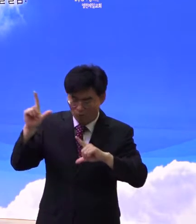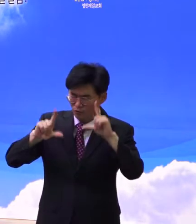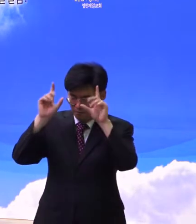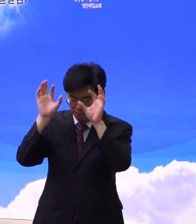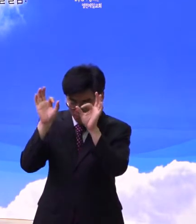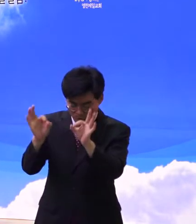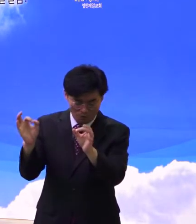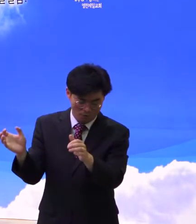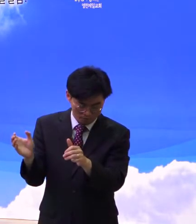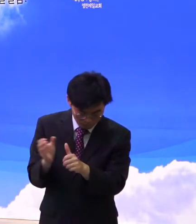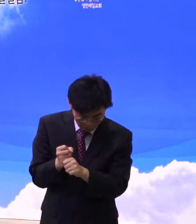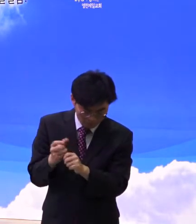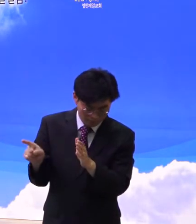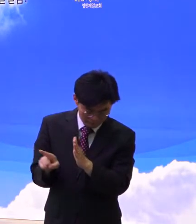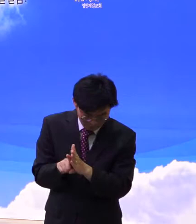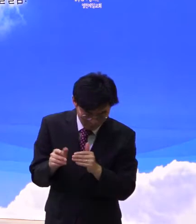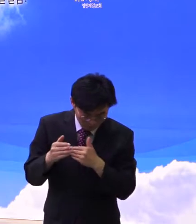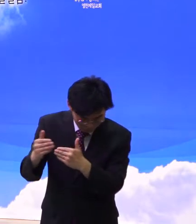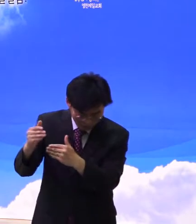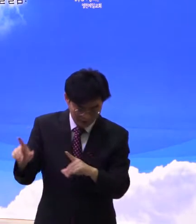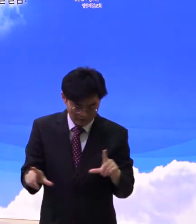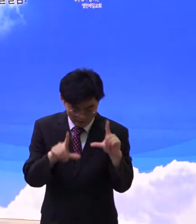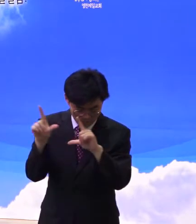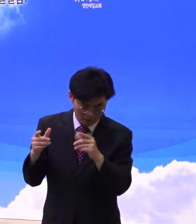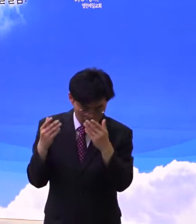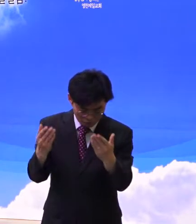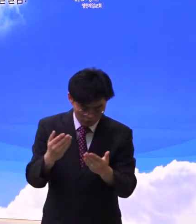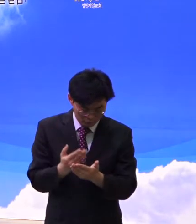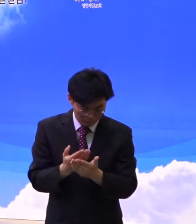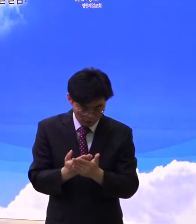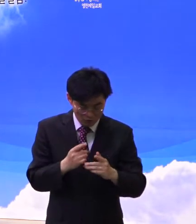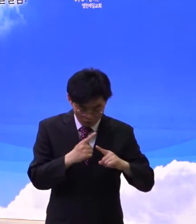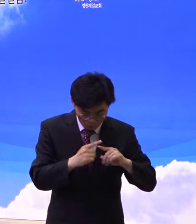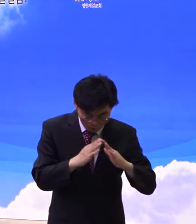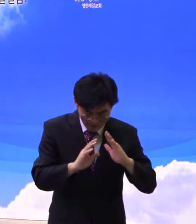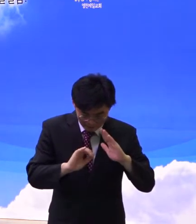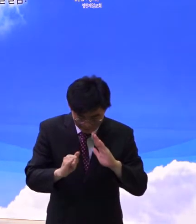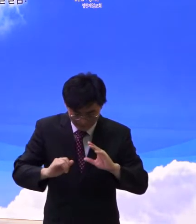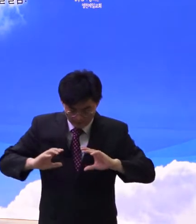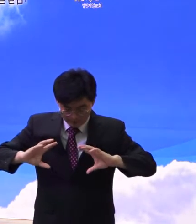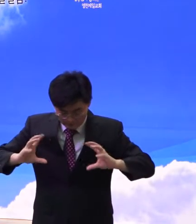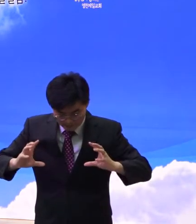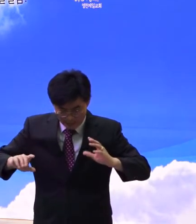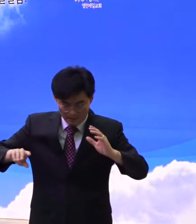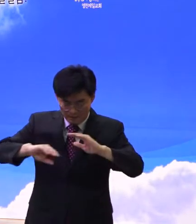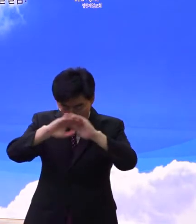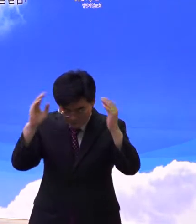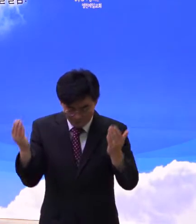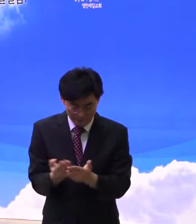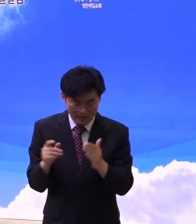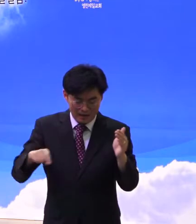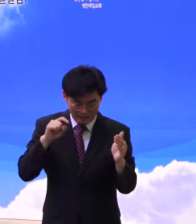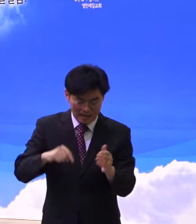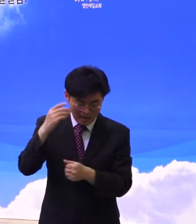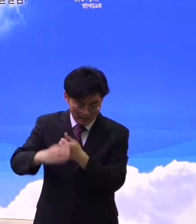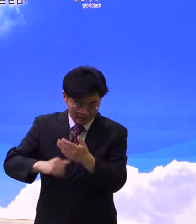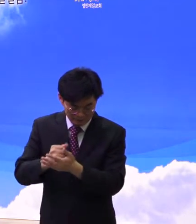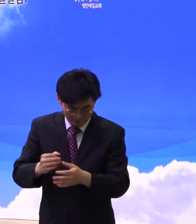삶에, 우리의 가정과 우리의 교회와 이 땅 가운데에 하나님의 놀라운 역사가 펼쳐지고